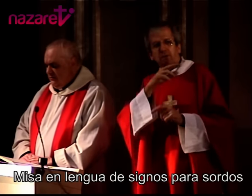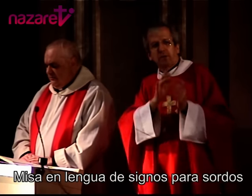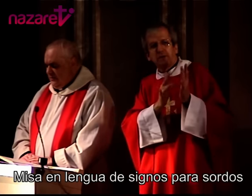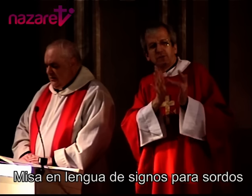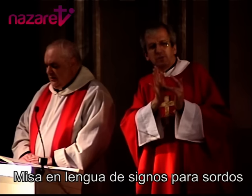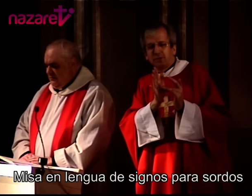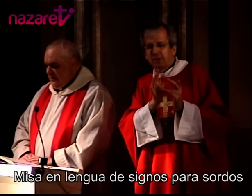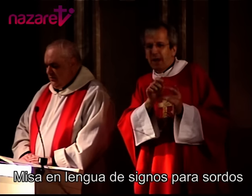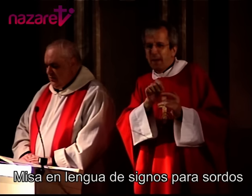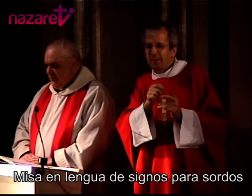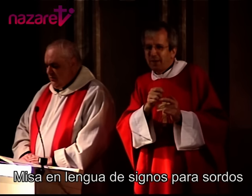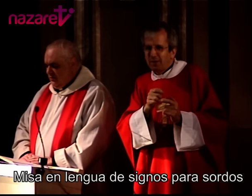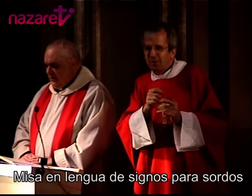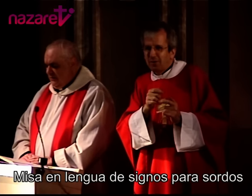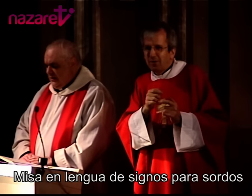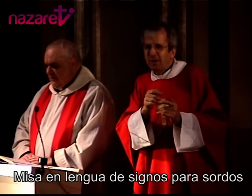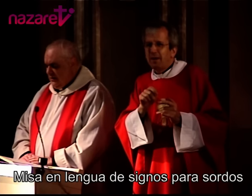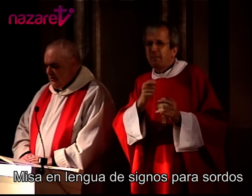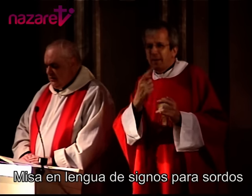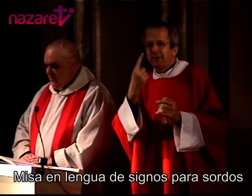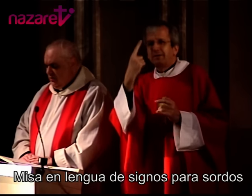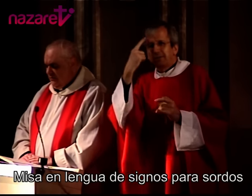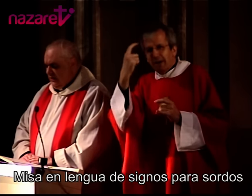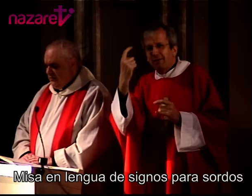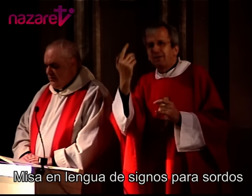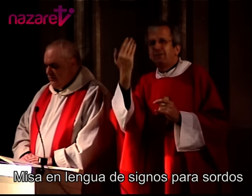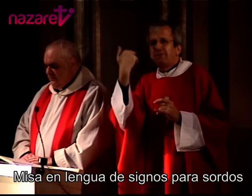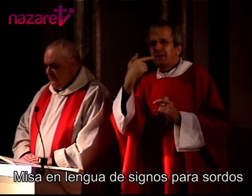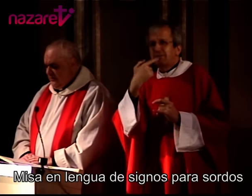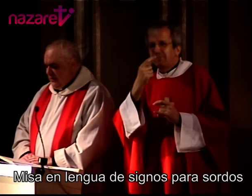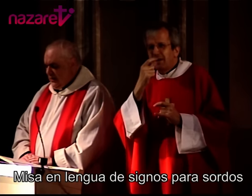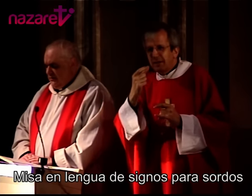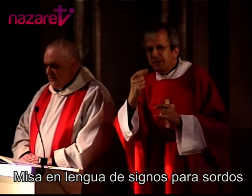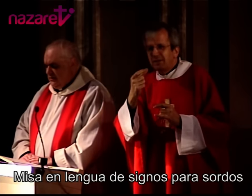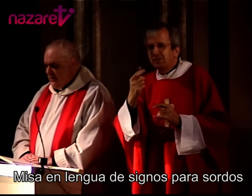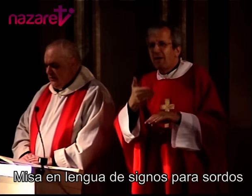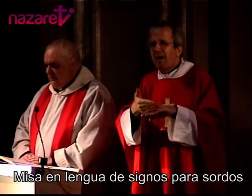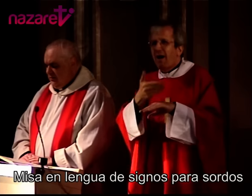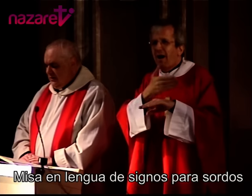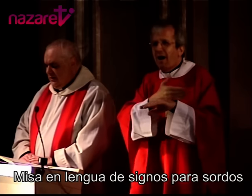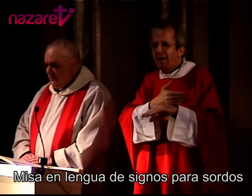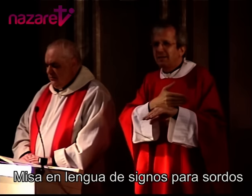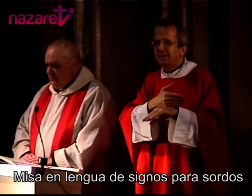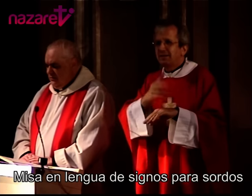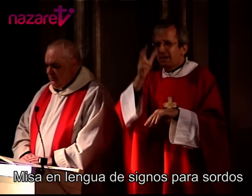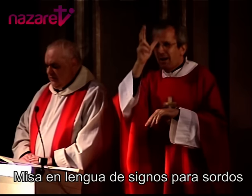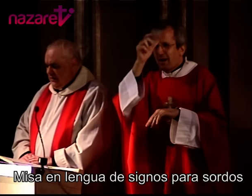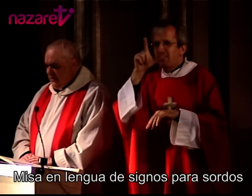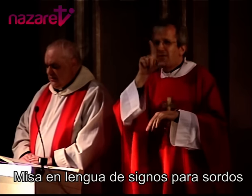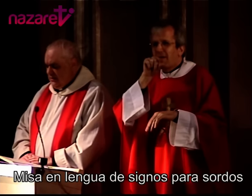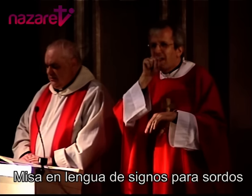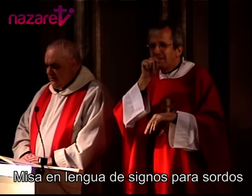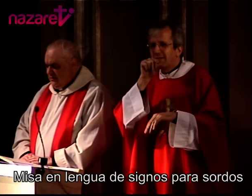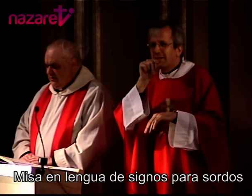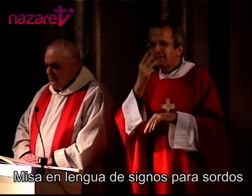Pedro, y Pedro se acordó de la palabra que el Señor le había dicho: «Antes que cante hoy el gallo, me